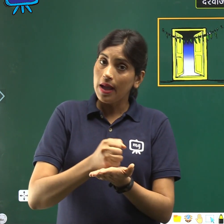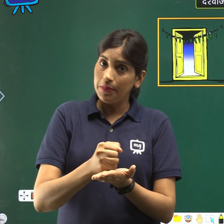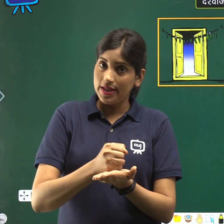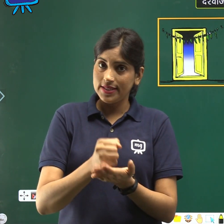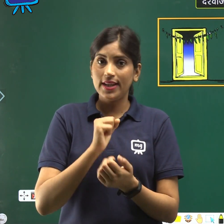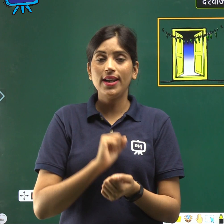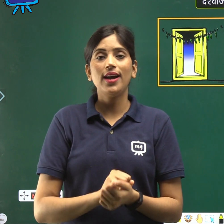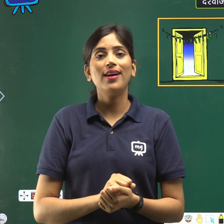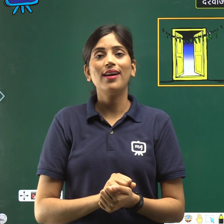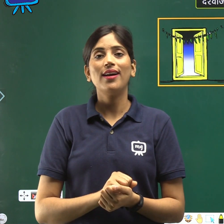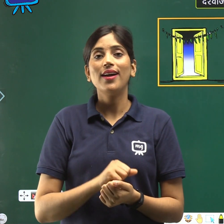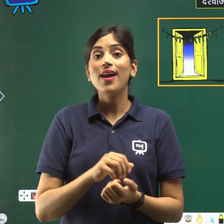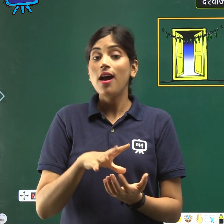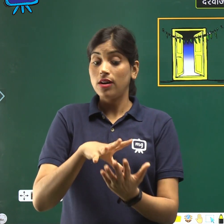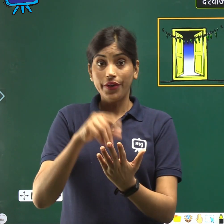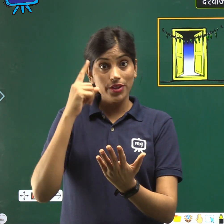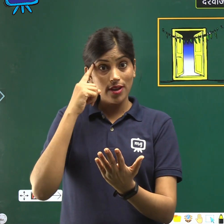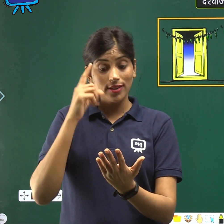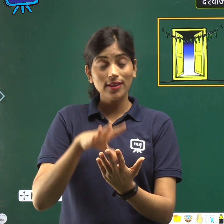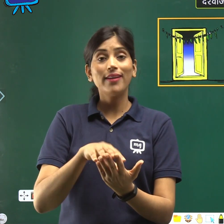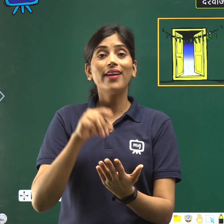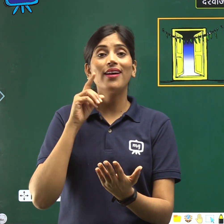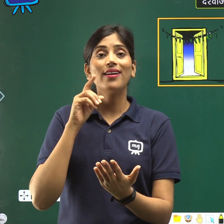करना, याद करना।